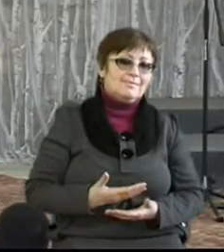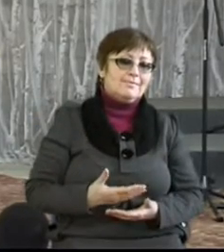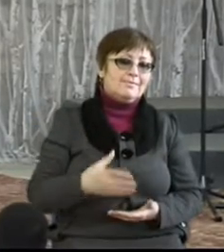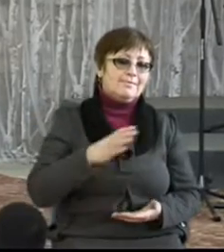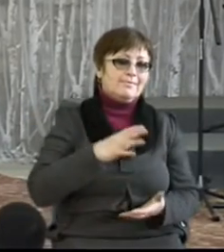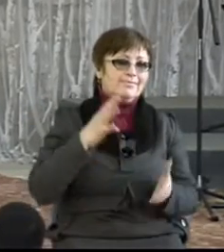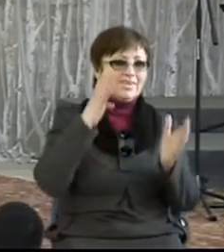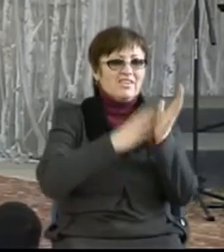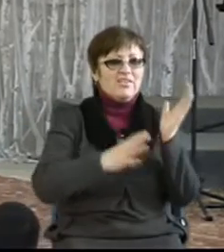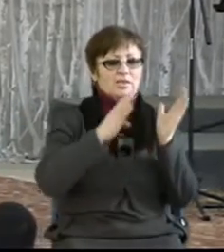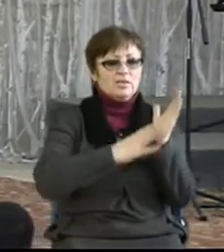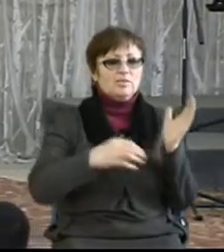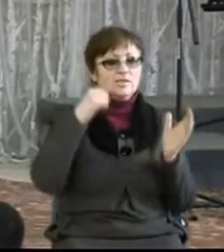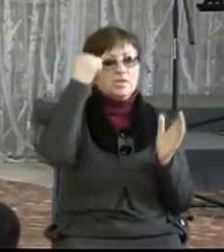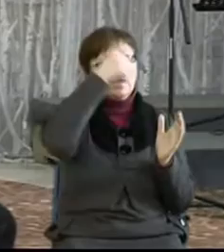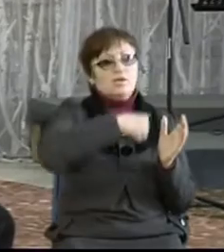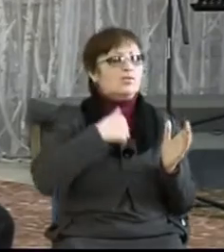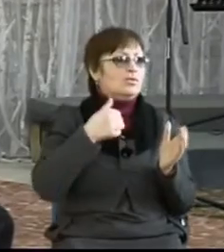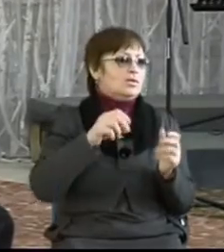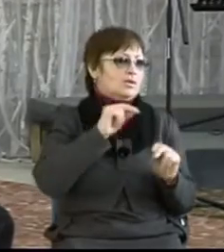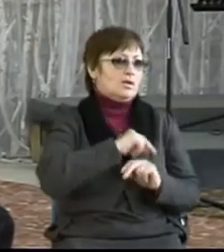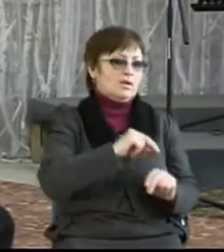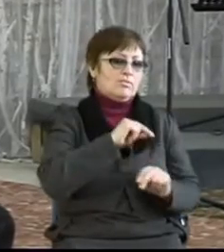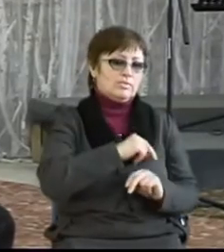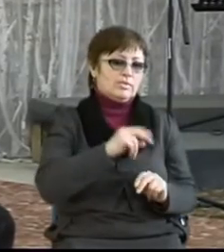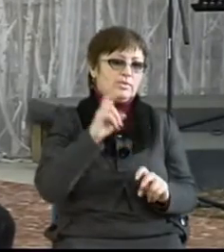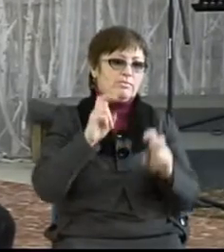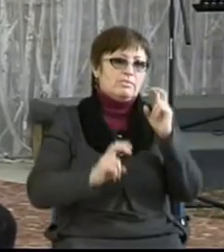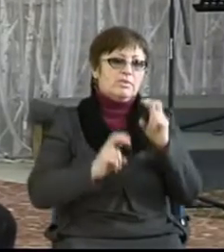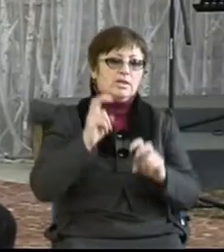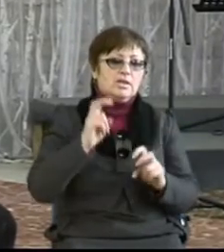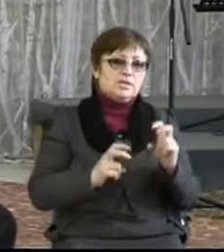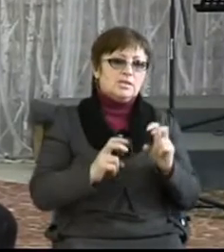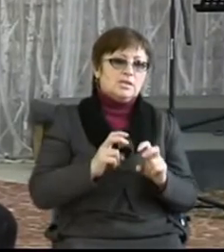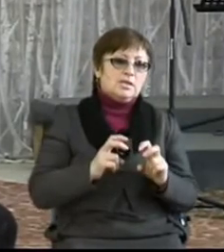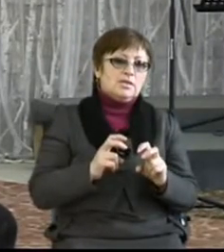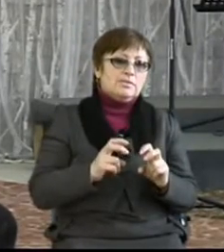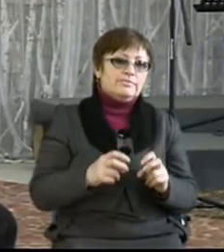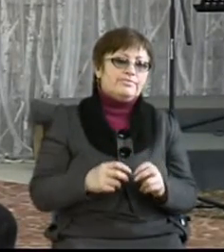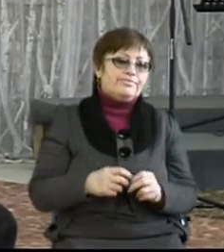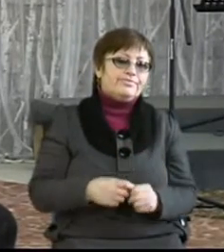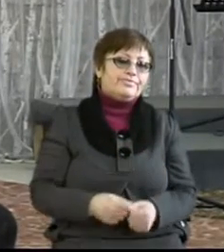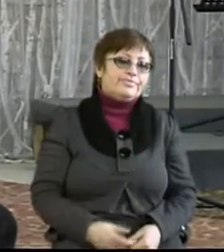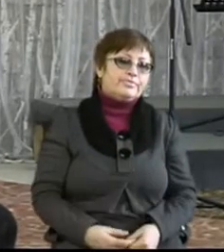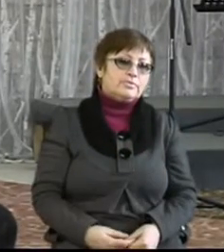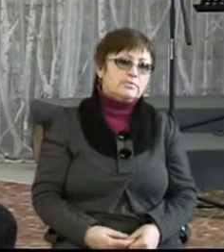это были 90-е годы, я работал на одном предприятии, на одной фирме, и